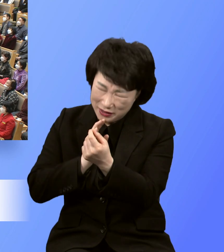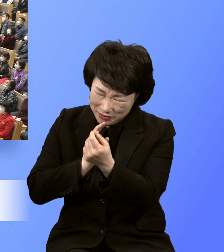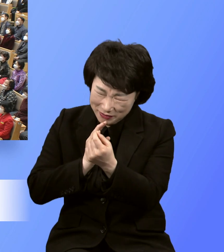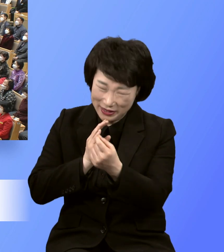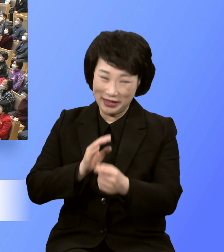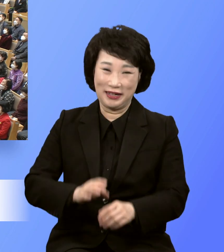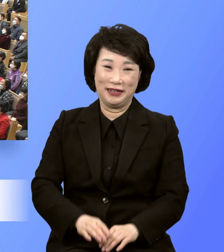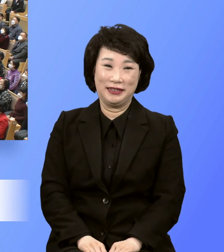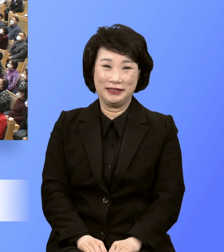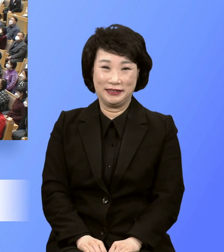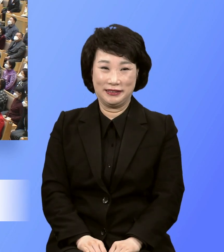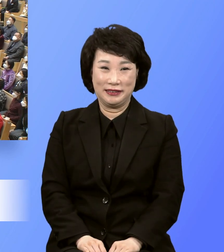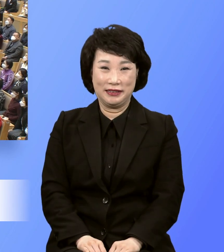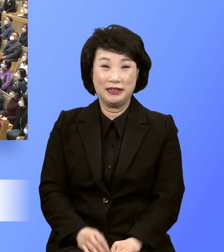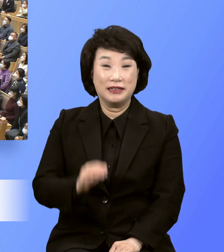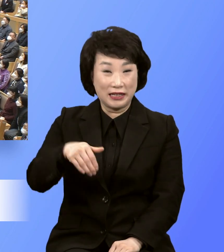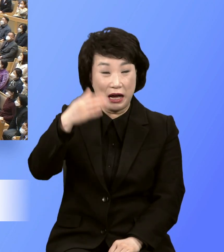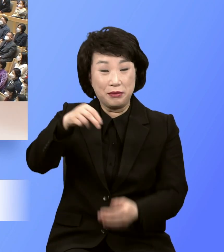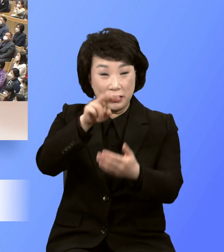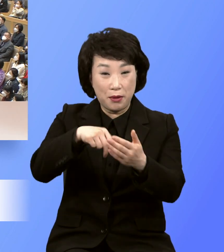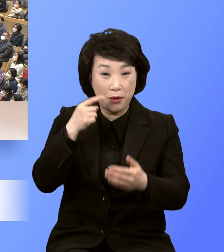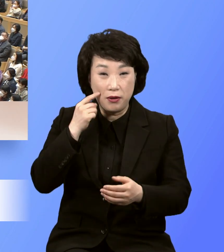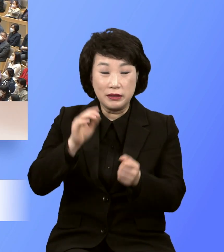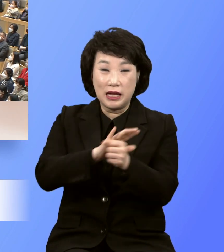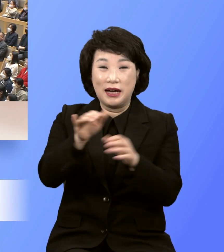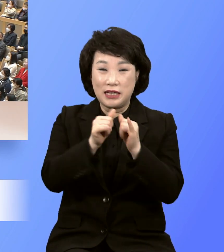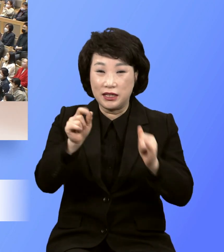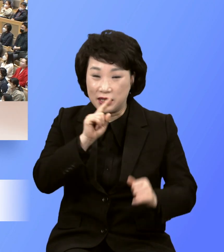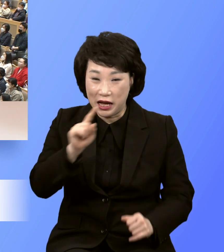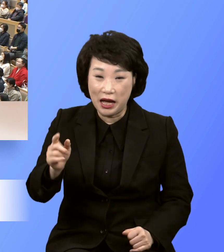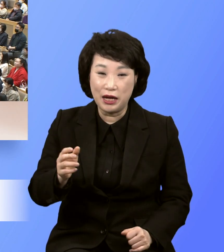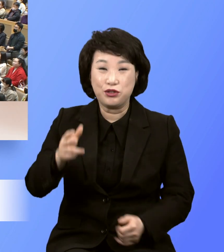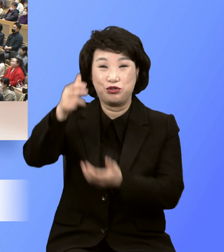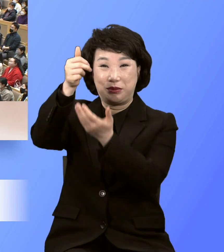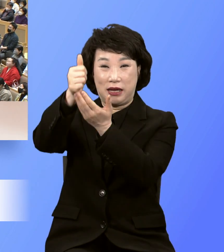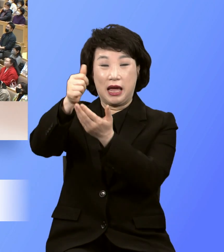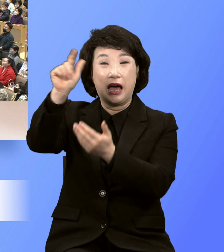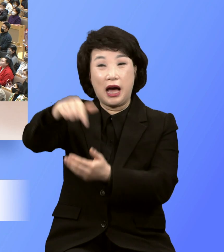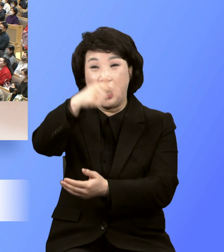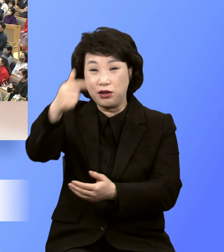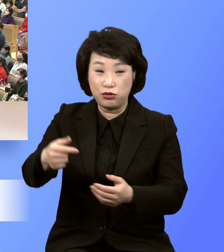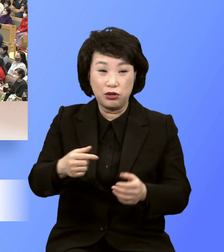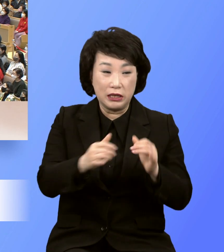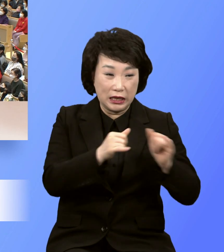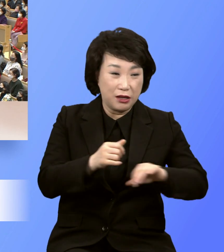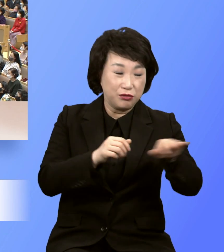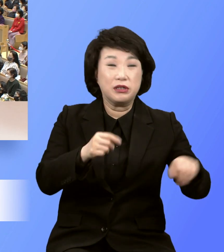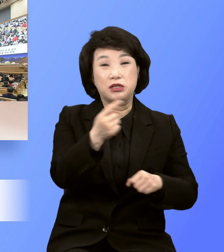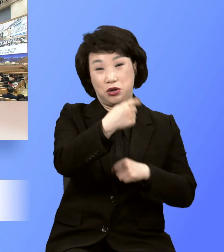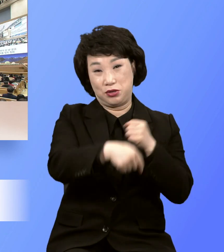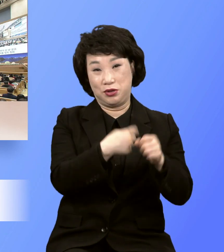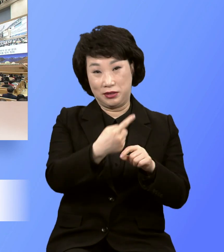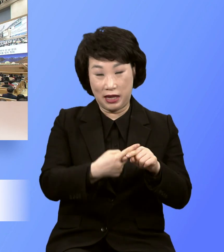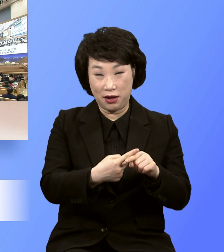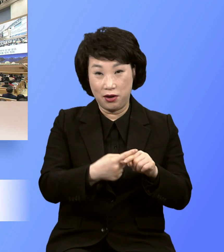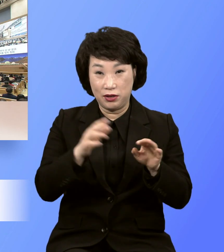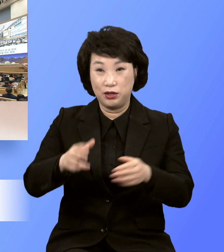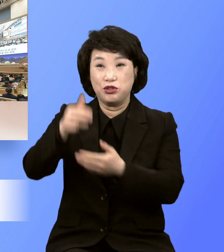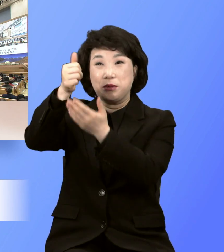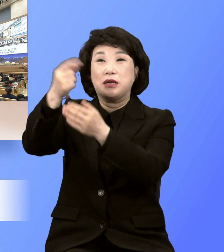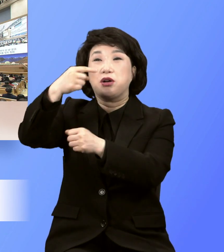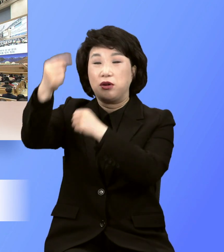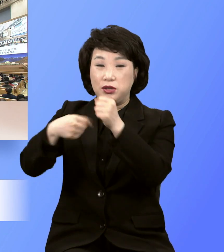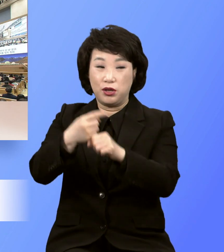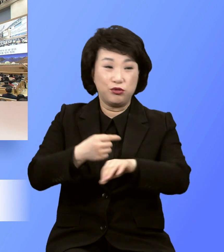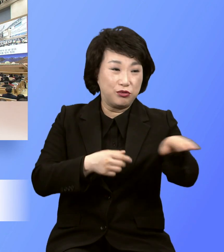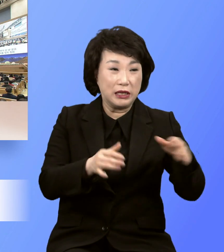사실입니다. 다음에 읽어보세요. 사랑하는 자들아, 주께는 하루가 1000년 같고 1000년이 하루 같은 이 한